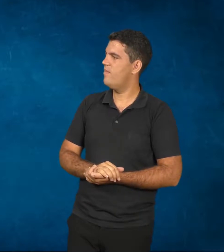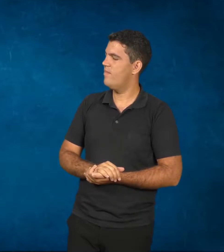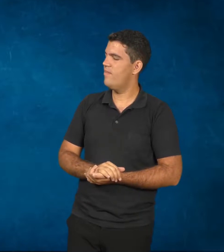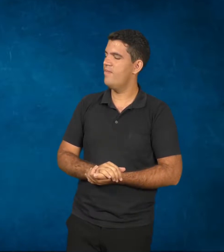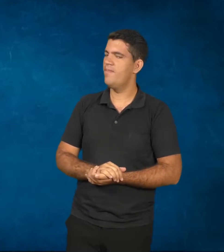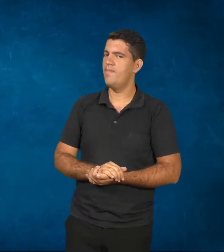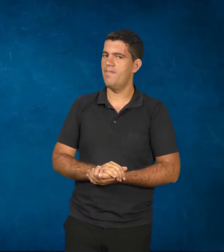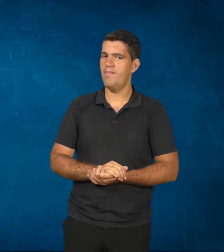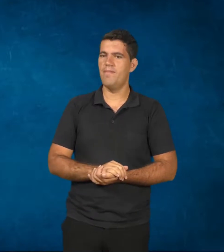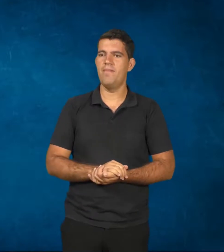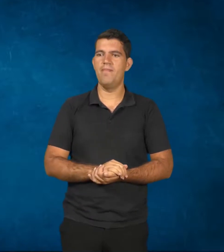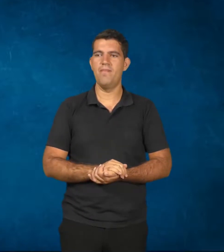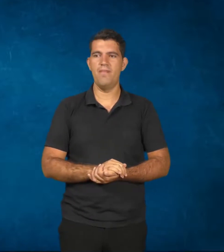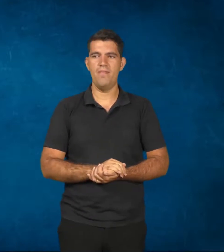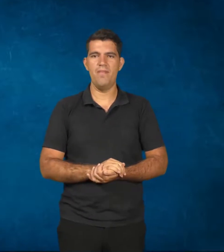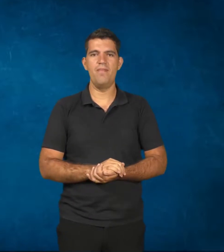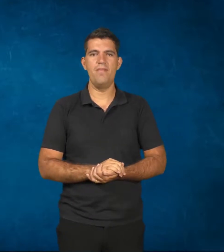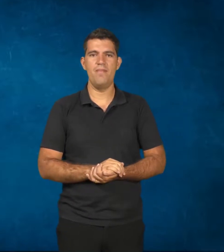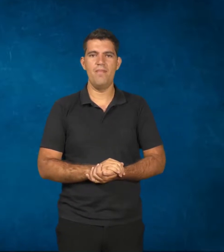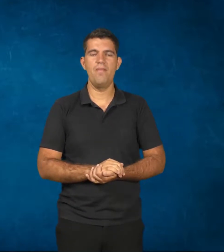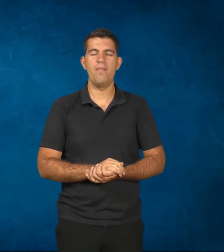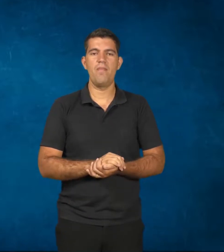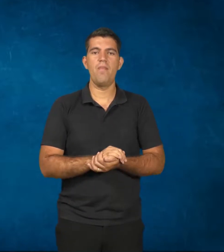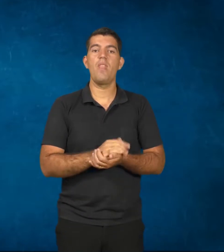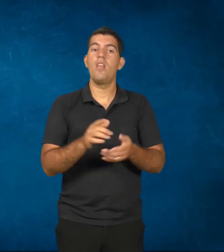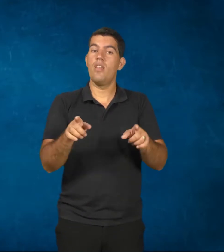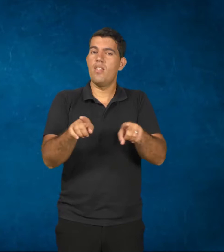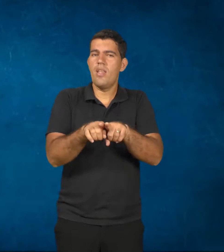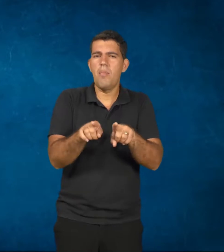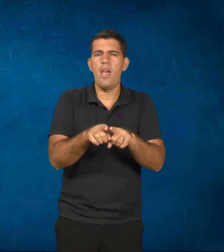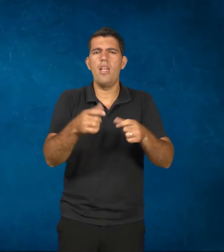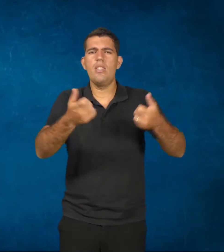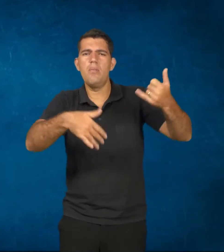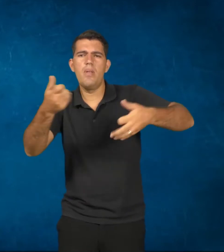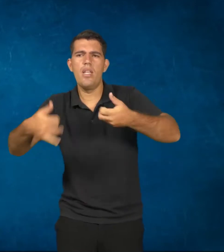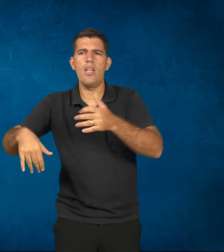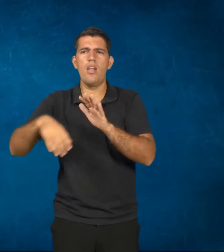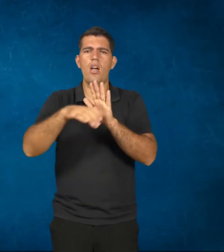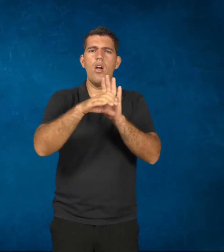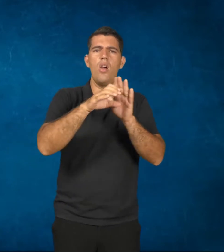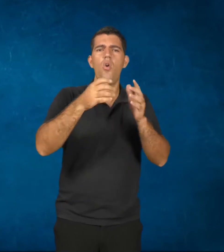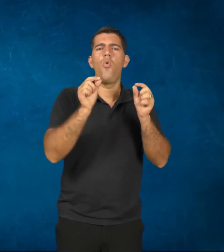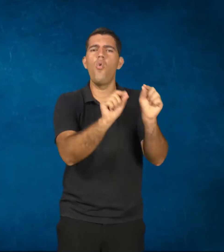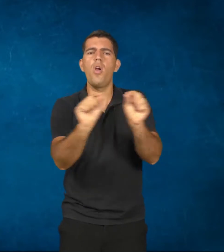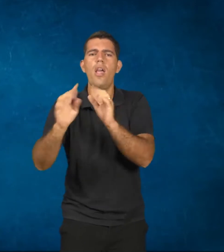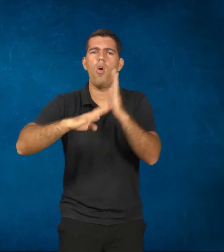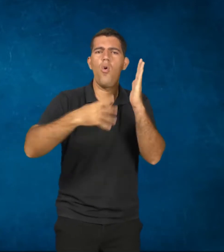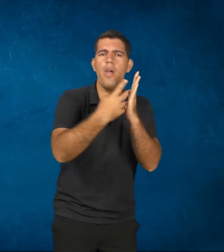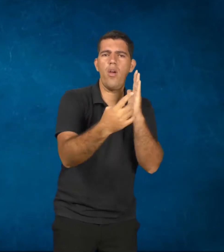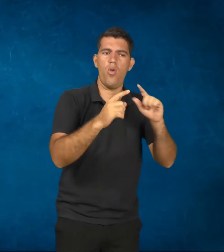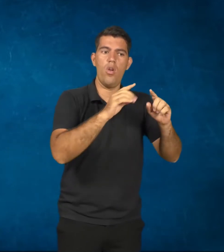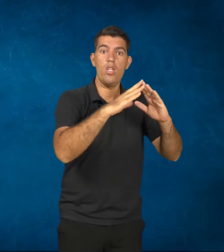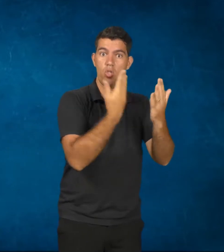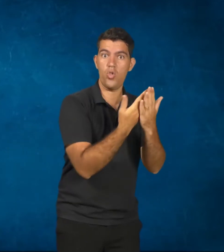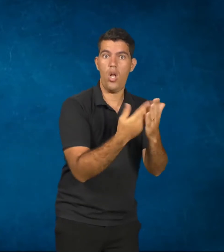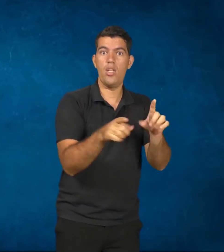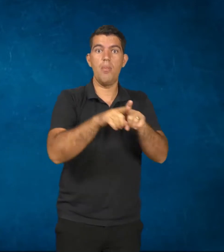documento, documento de identidade. As indagações sobre currículo presentes nas escolas e na teoria